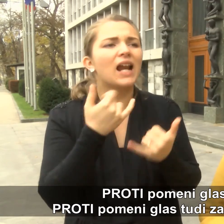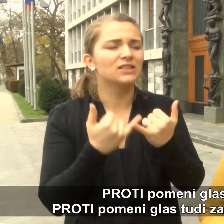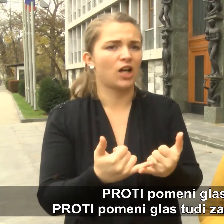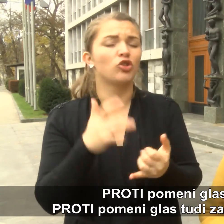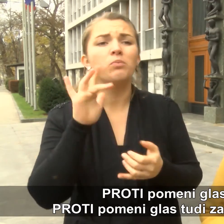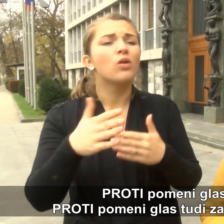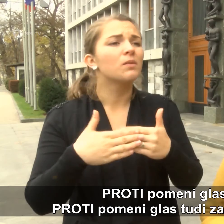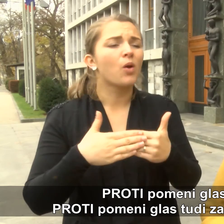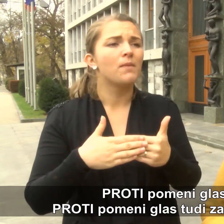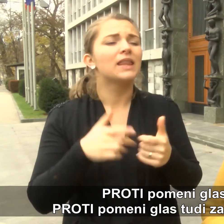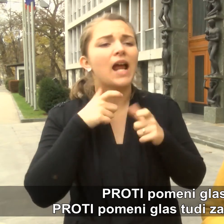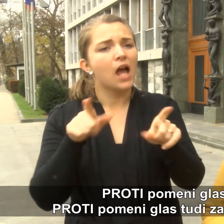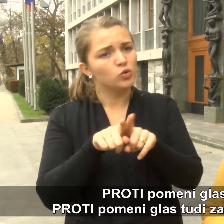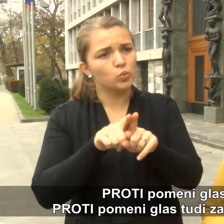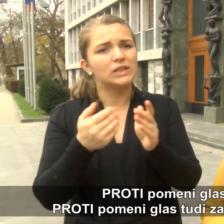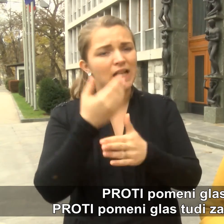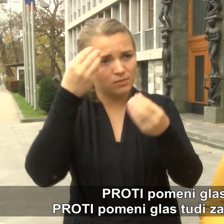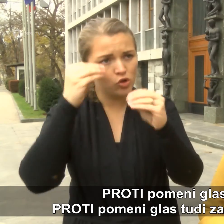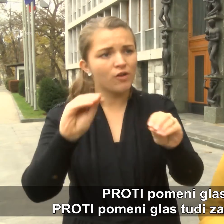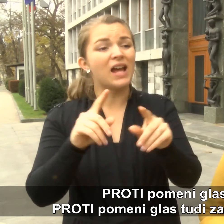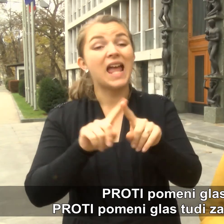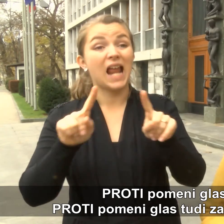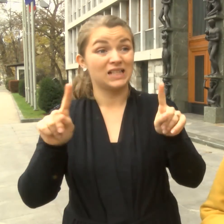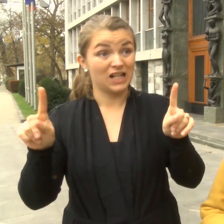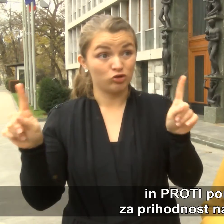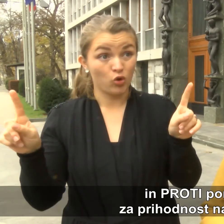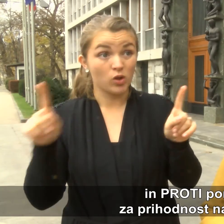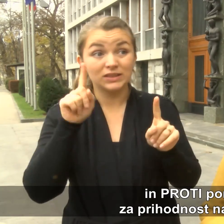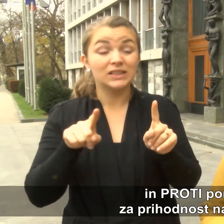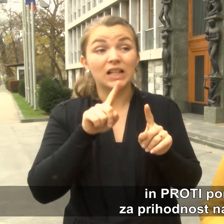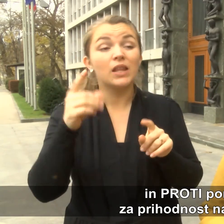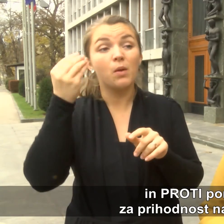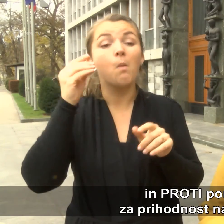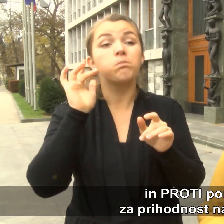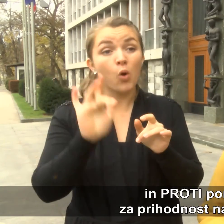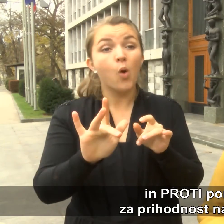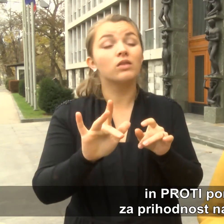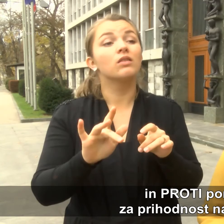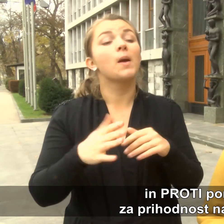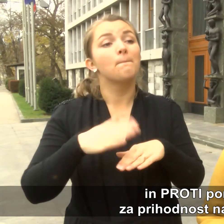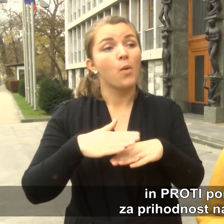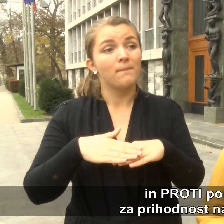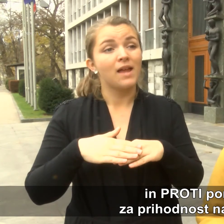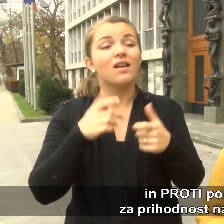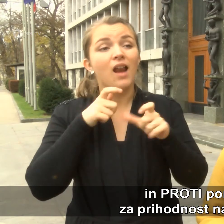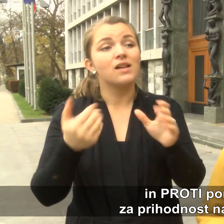za spoštovanje različnosti in proti pomeni glas za prihodnost naše